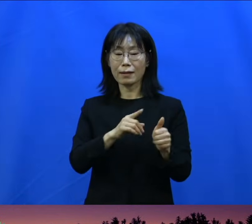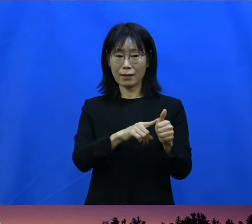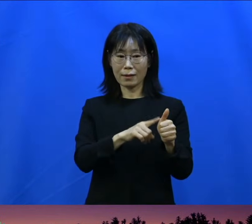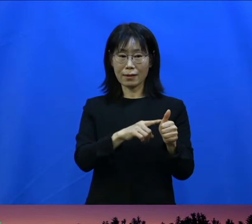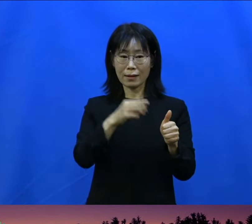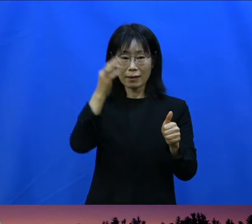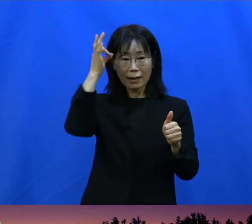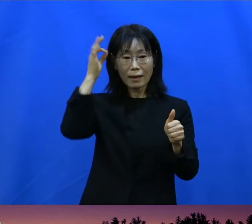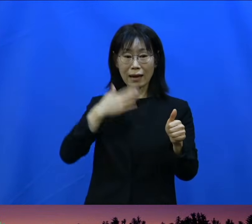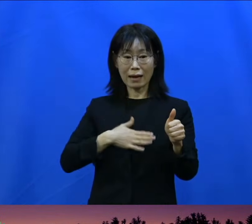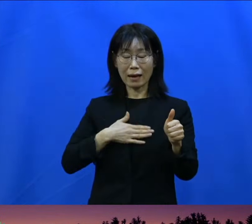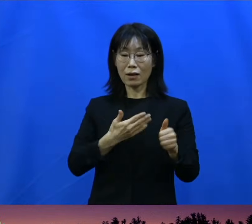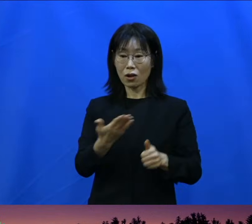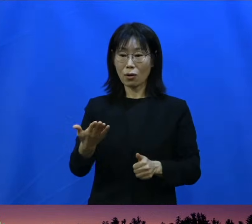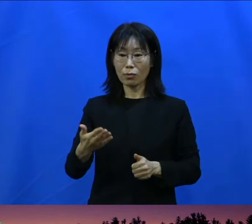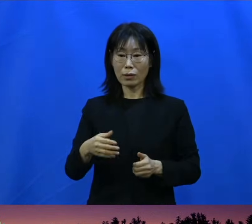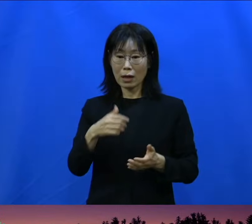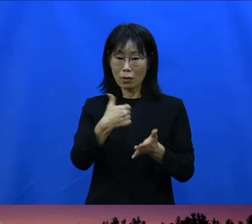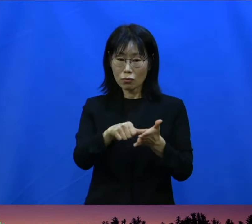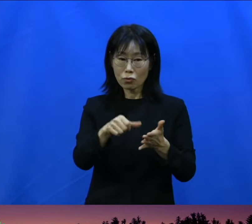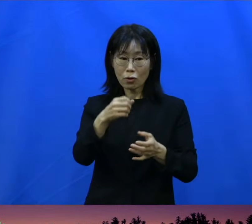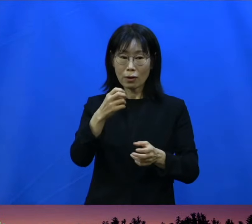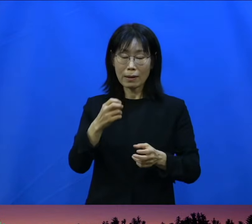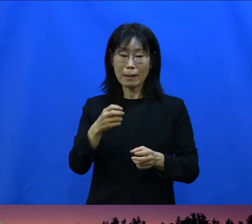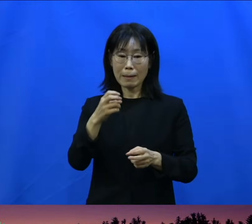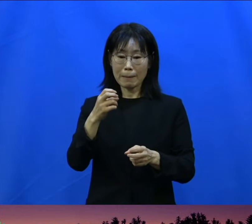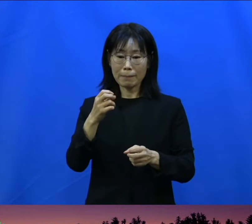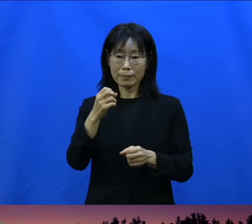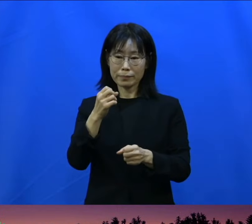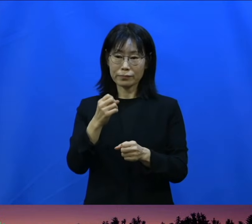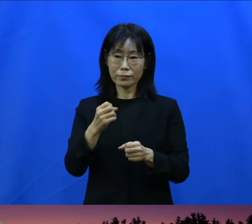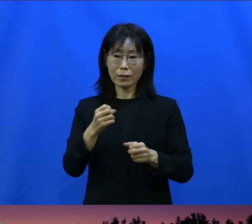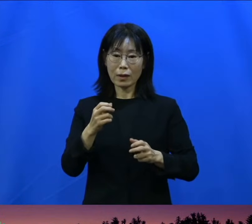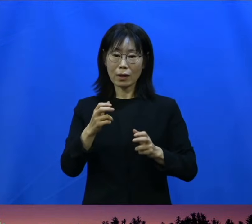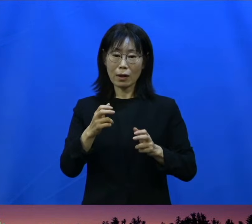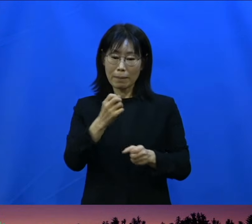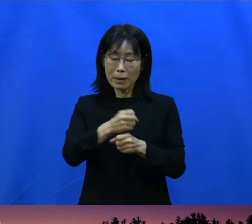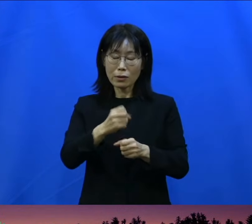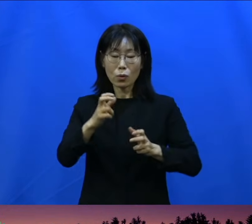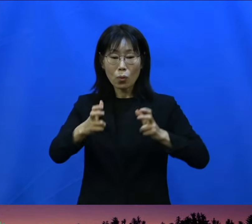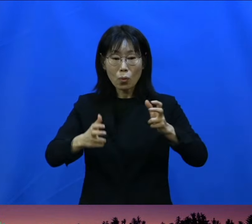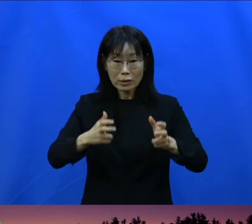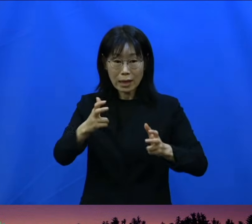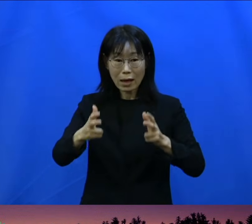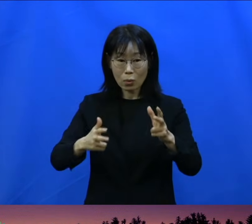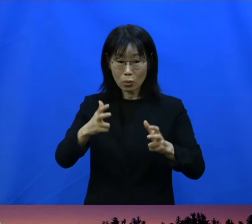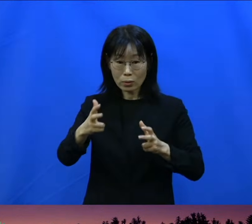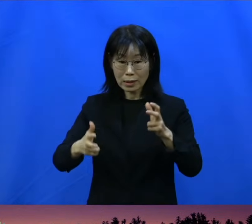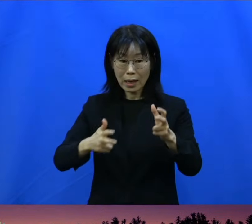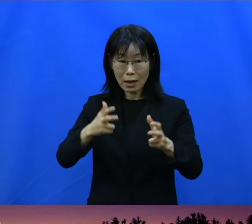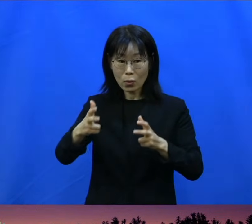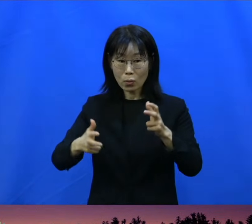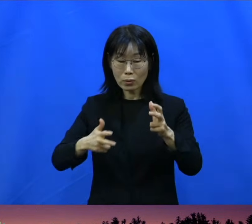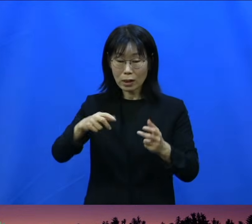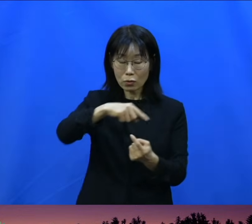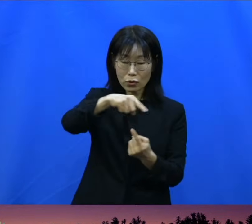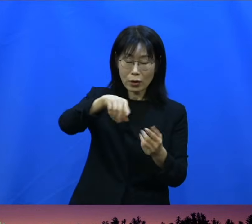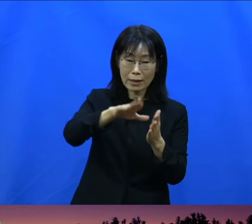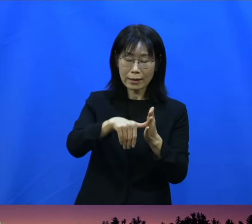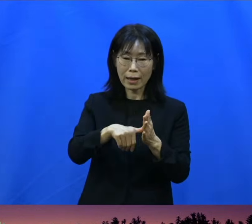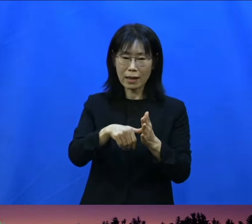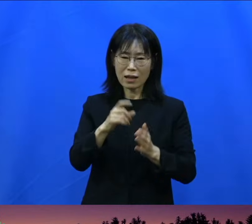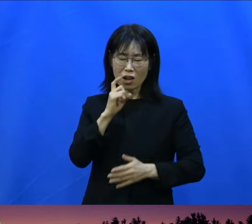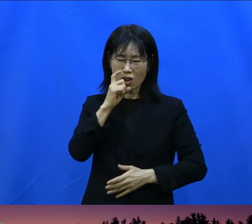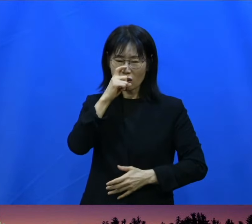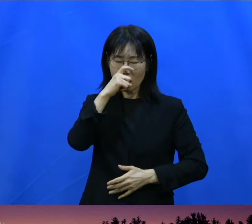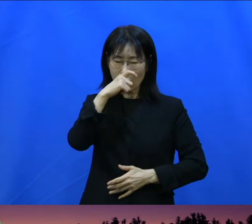여러분, 물건을 만드는 공장이 폐수를 방류하면 공장 허가를 내줄 수 없잖아요. 요즘 까다로워요. 계속